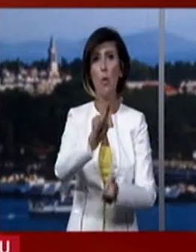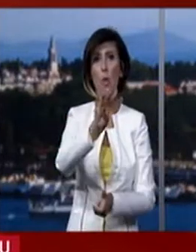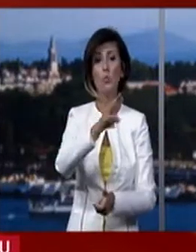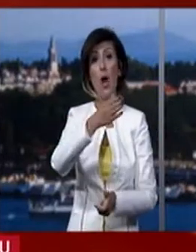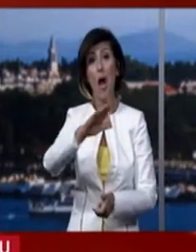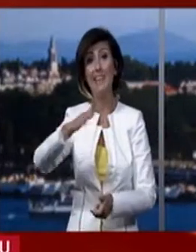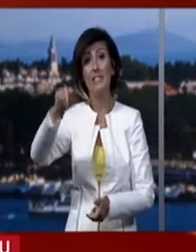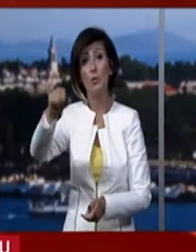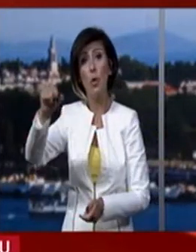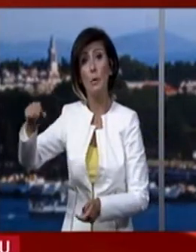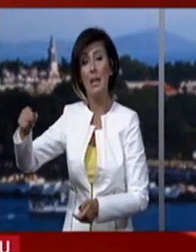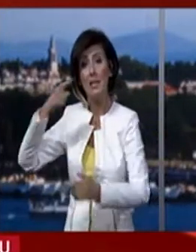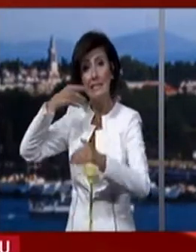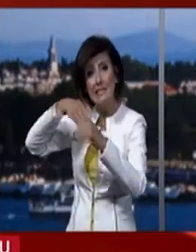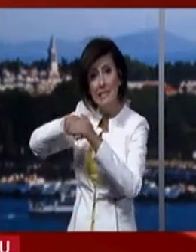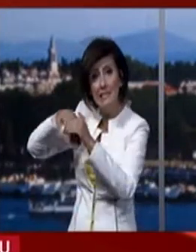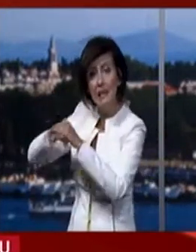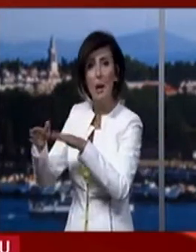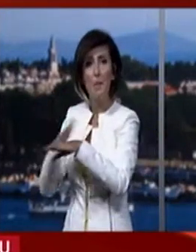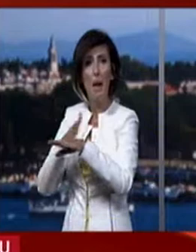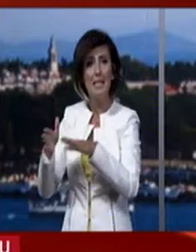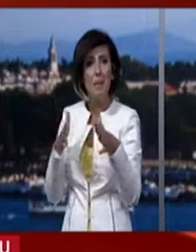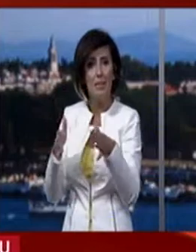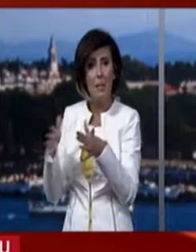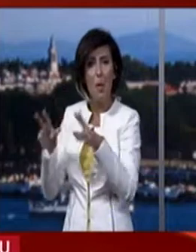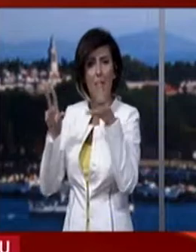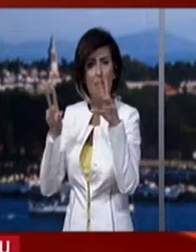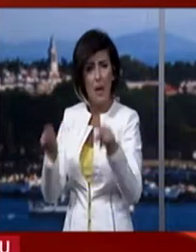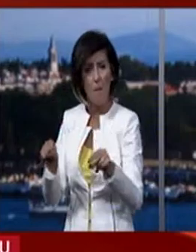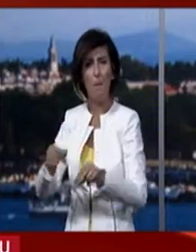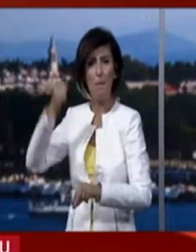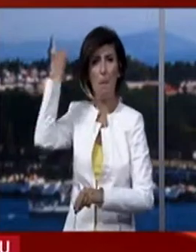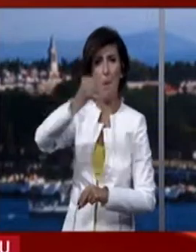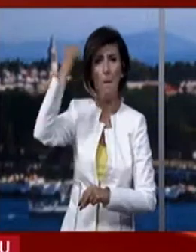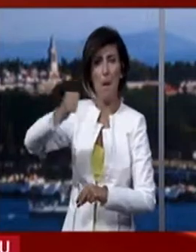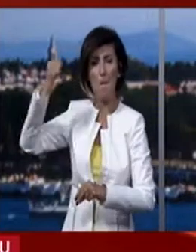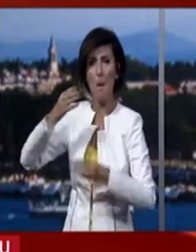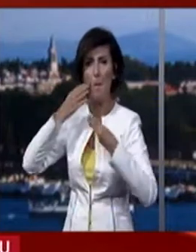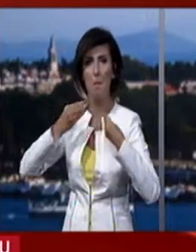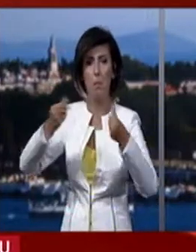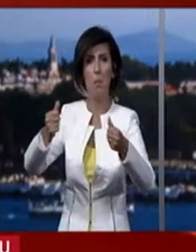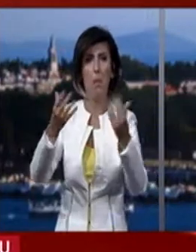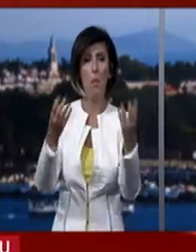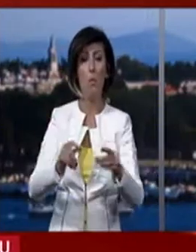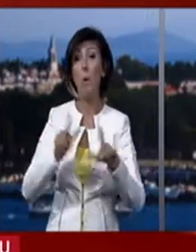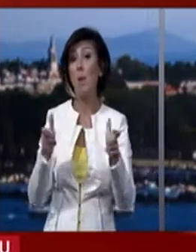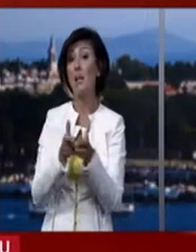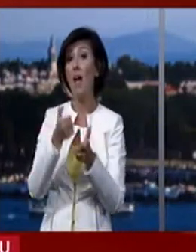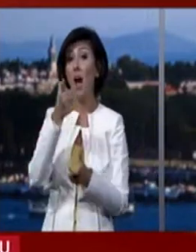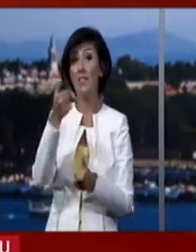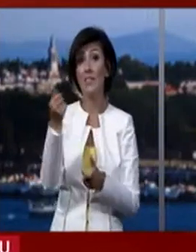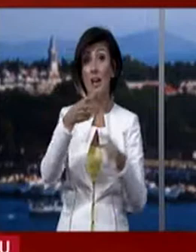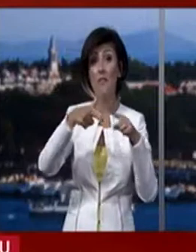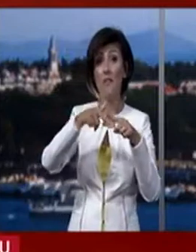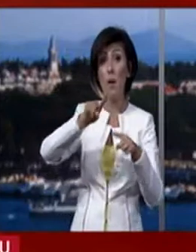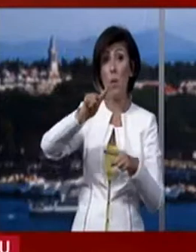13 ayrı noktadaki sığınak, barınak ve malzeme depoları tam isabetle imha ediliyor. Operasyona 6 F-16